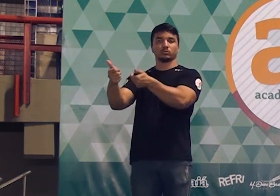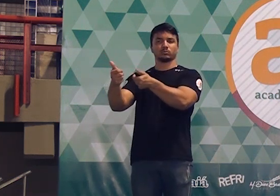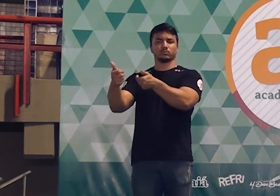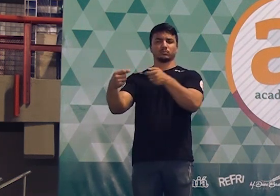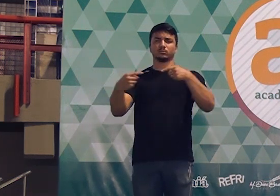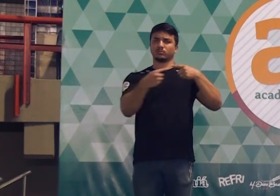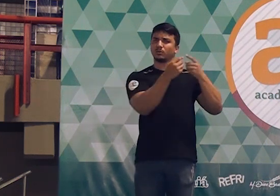ver com a indústria?